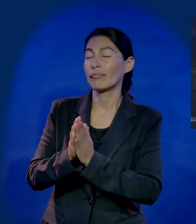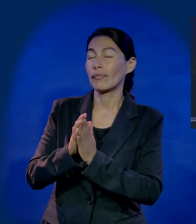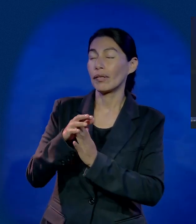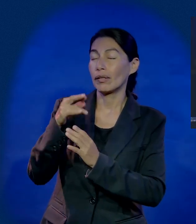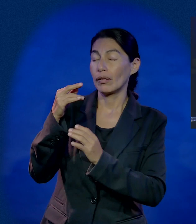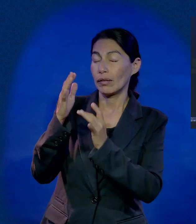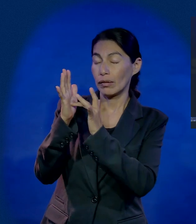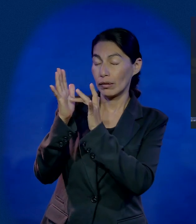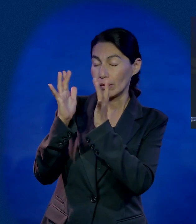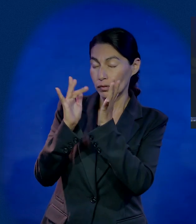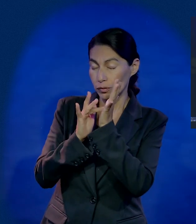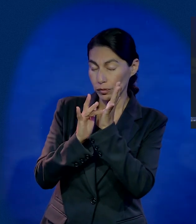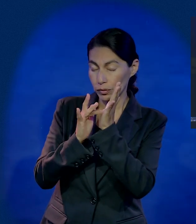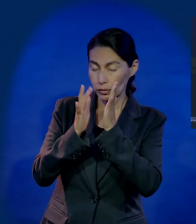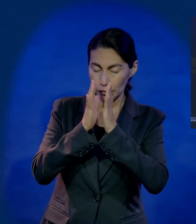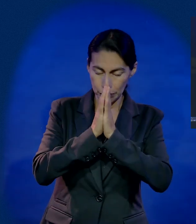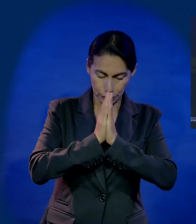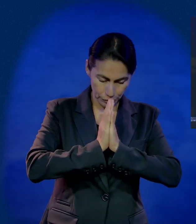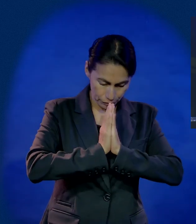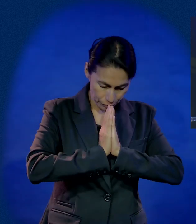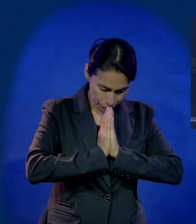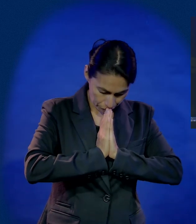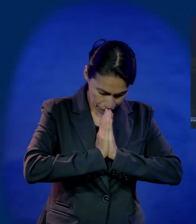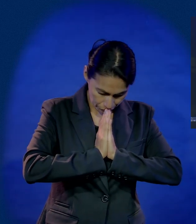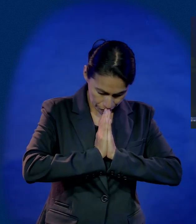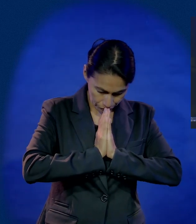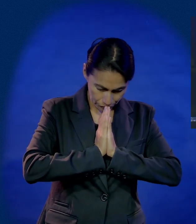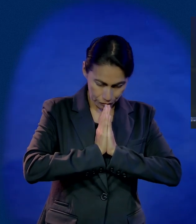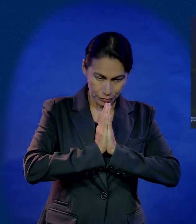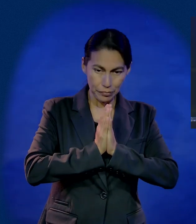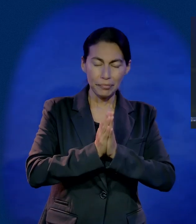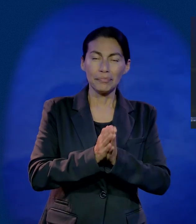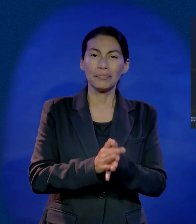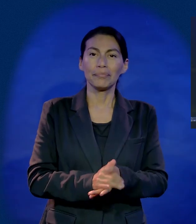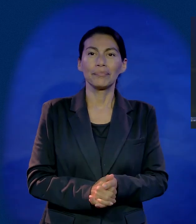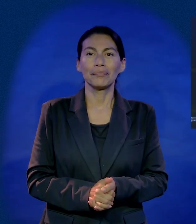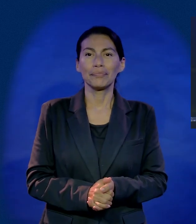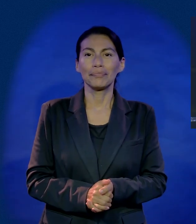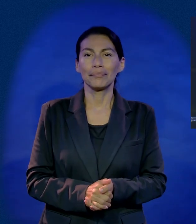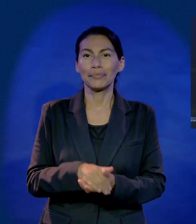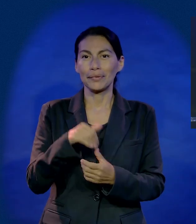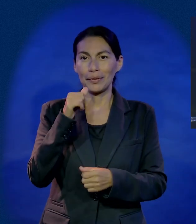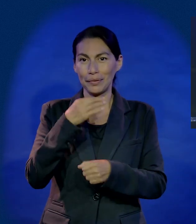súplica. En el nombre de Jesús. Amén.